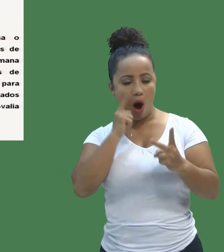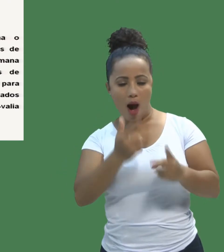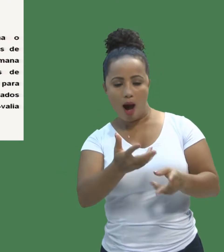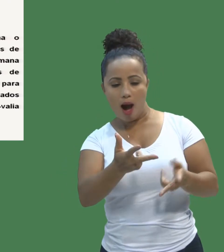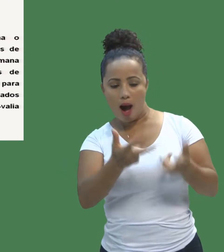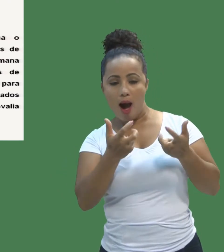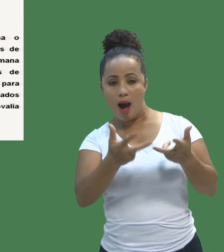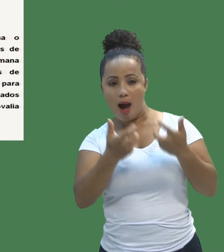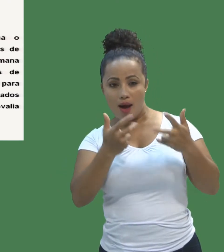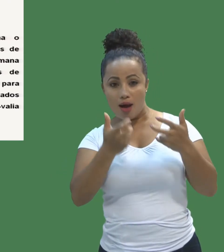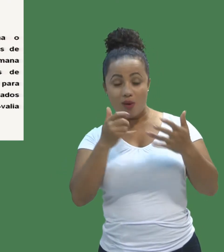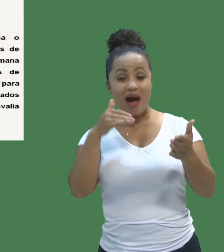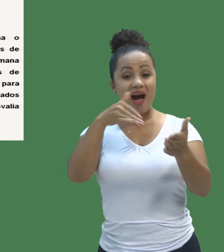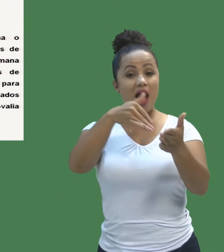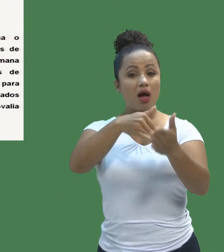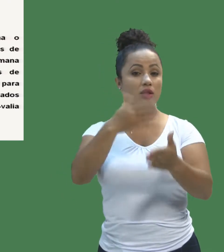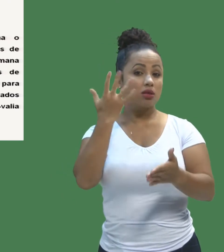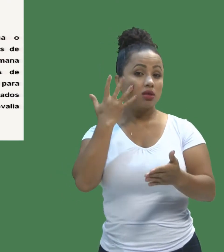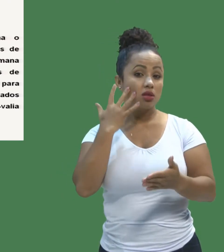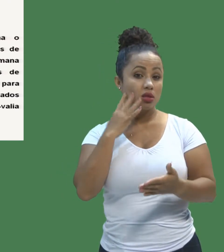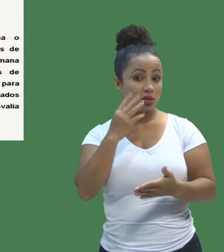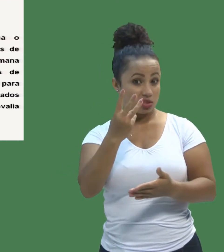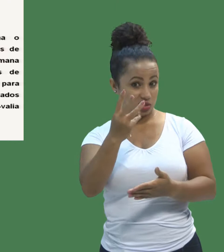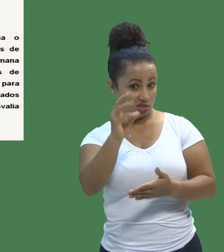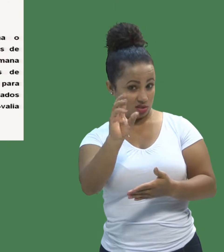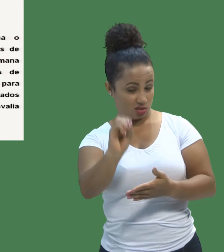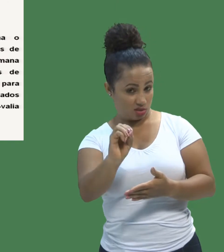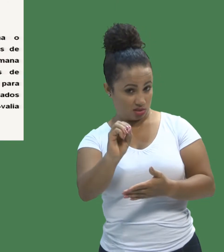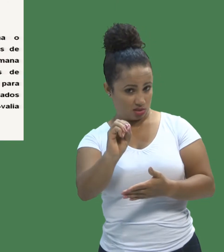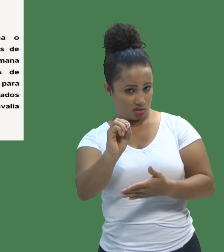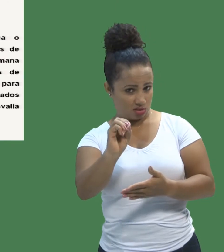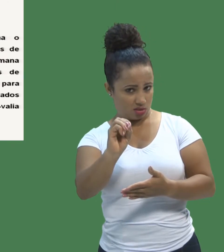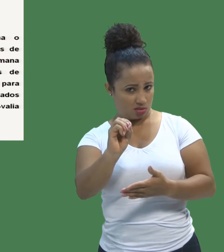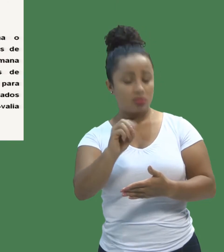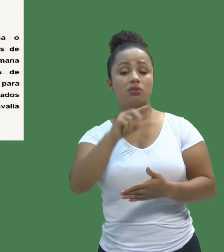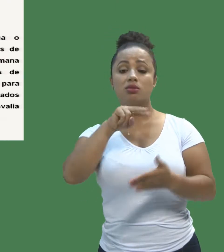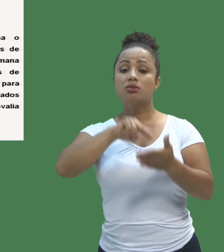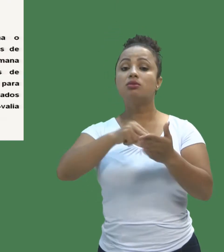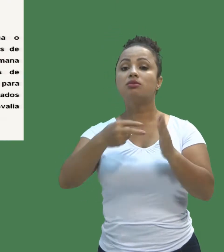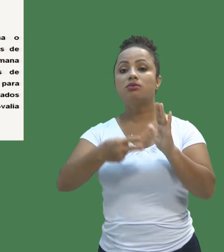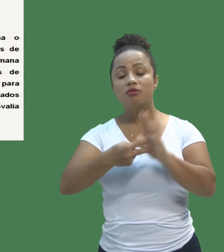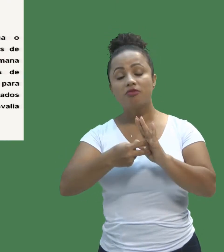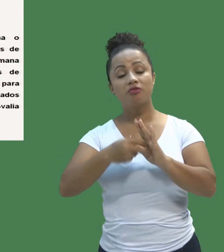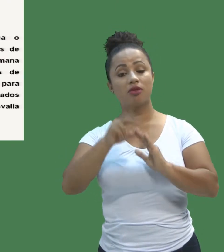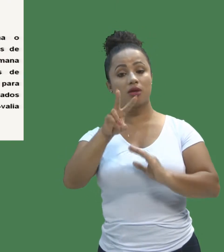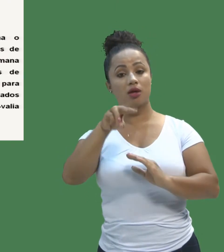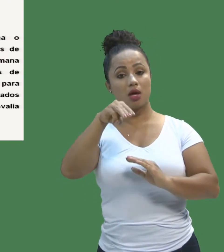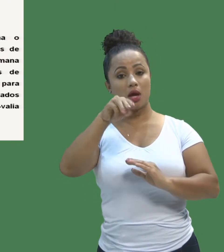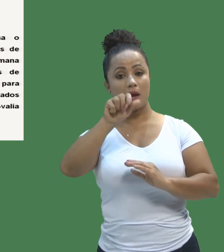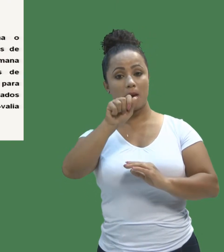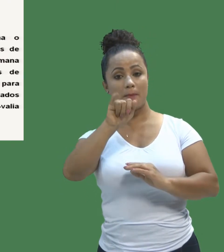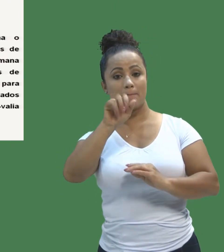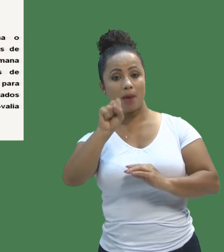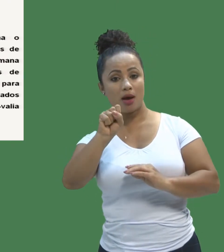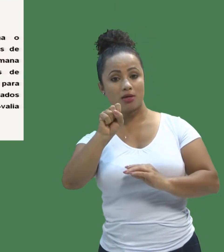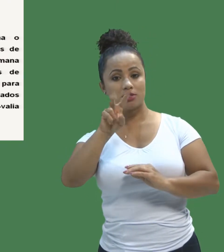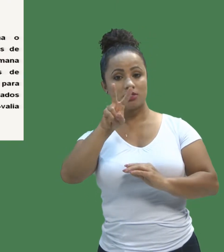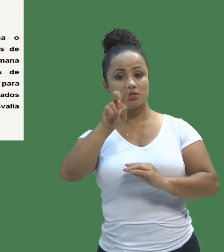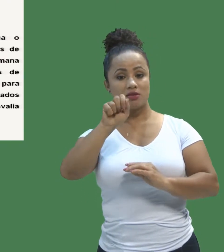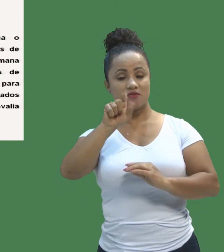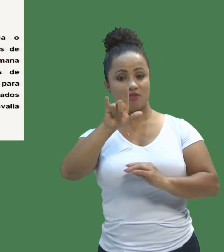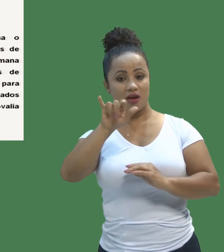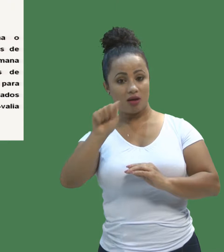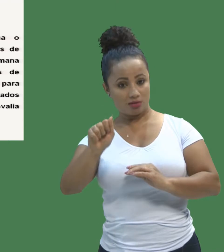gerados até completar os 30 dias de trabalho é a mais-valia do operário, neste caso,